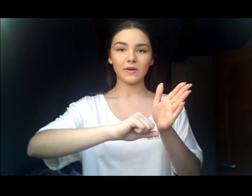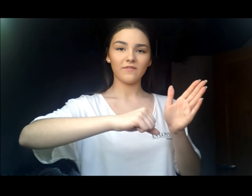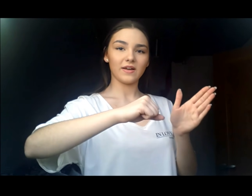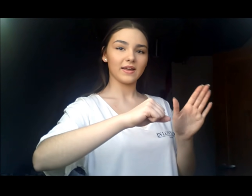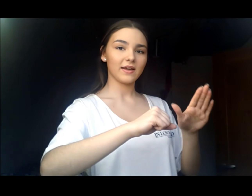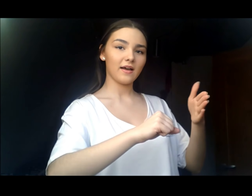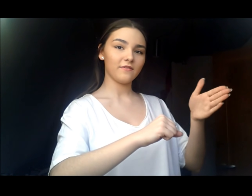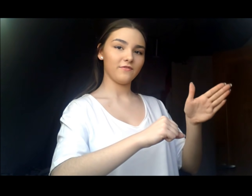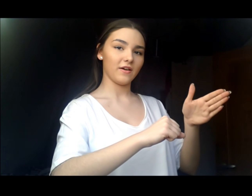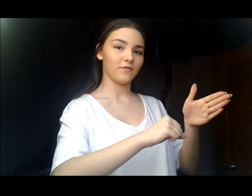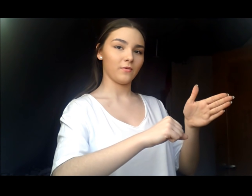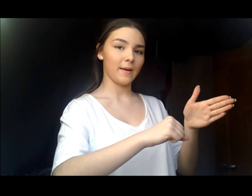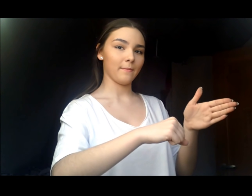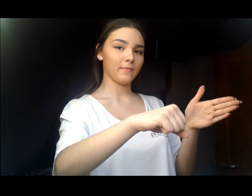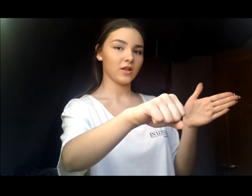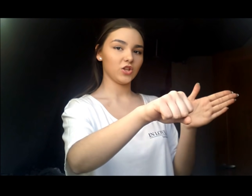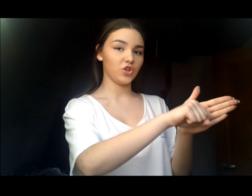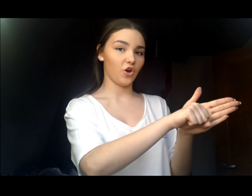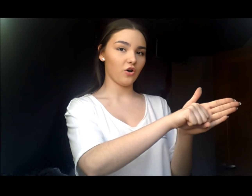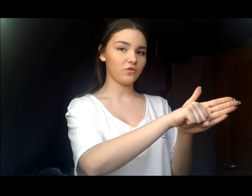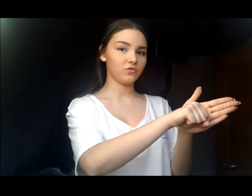Prawa ręka w lewą M. Do.